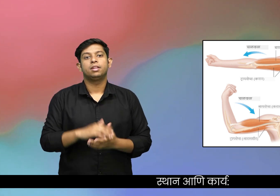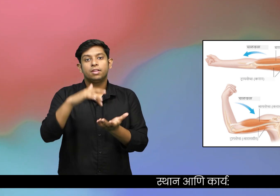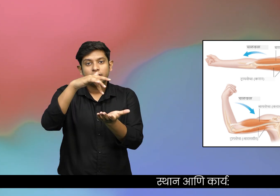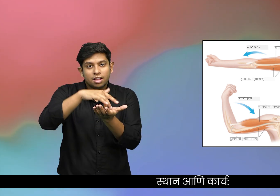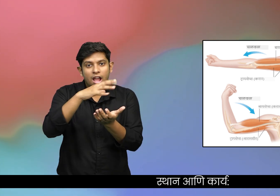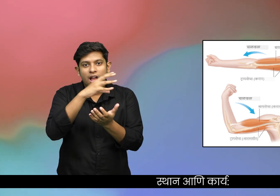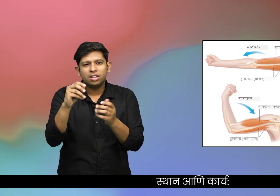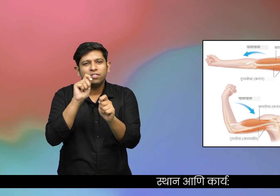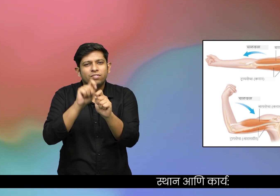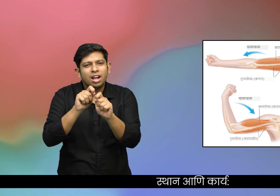स्थान आणि कार्य.